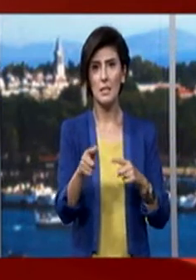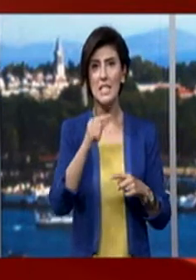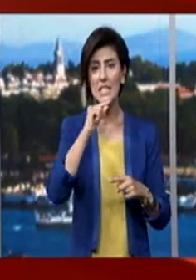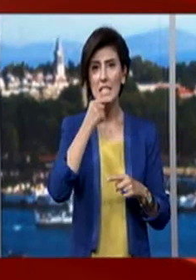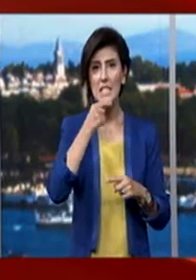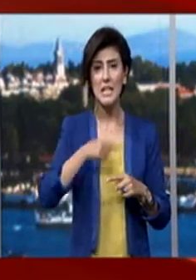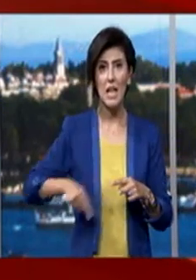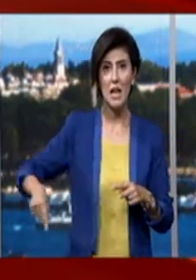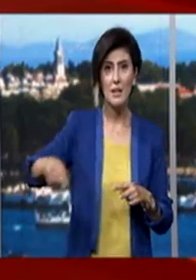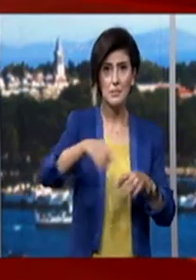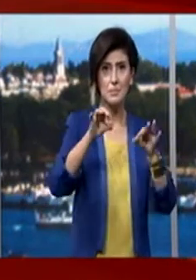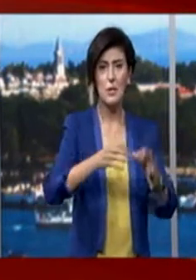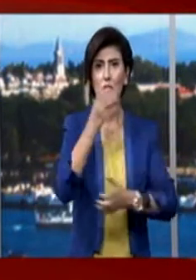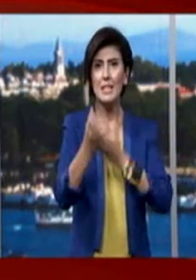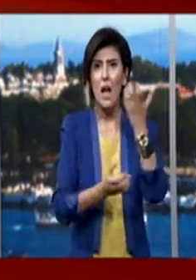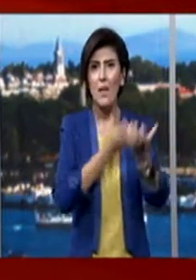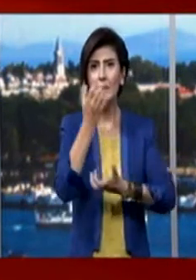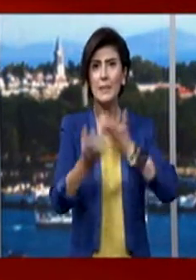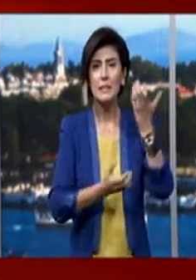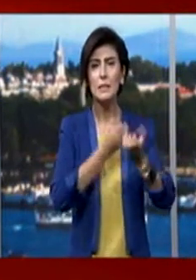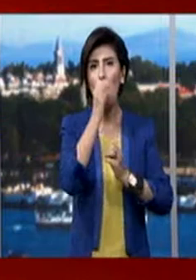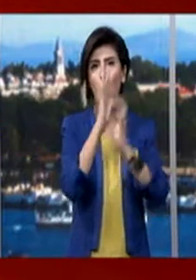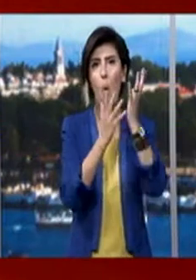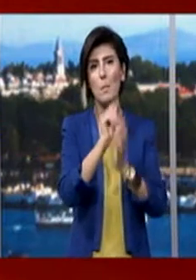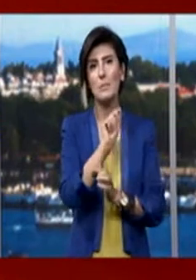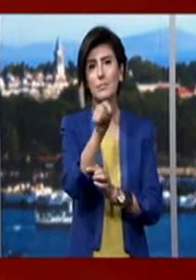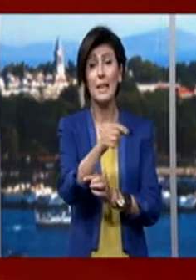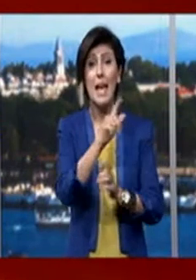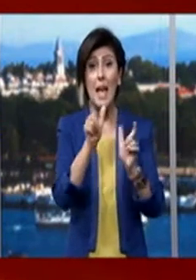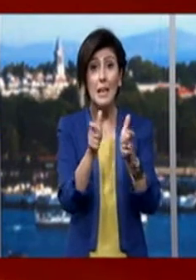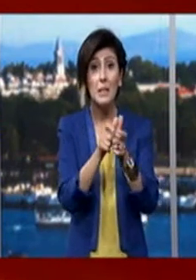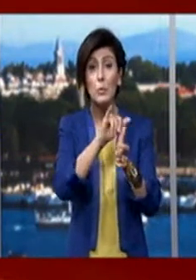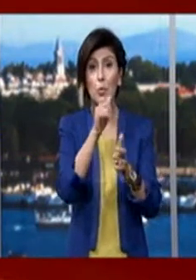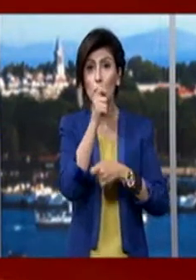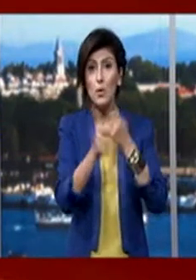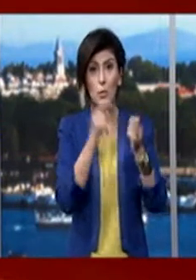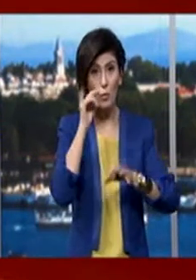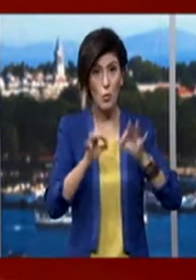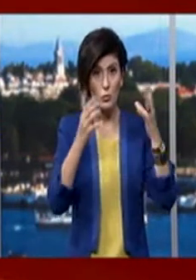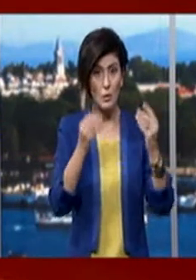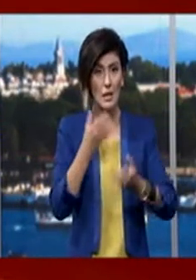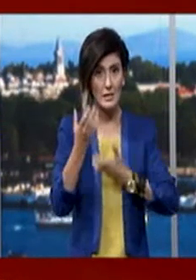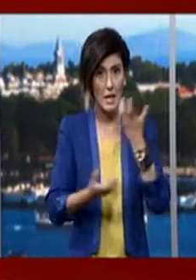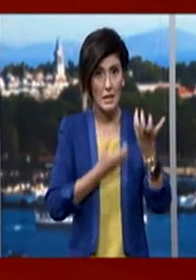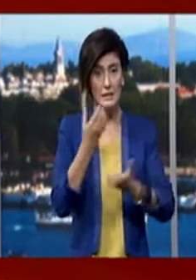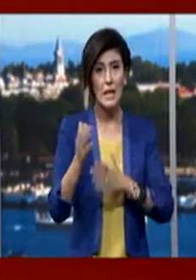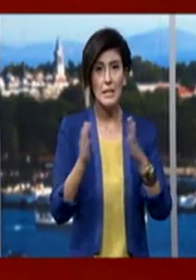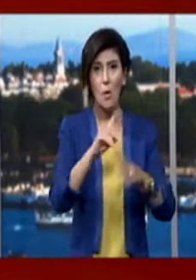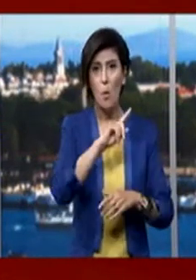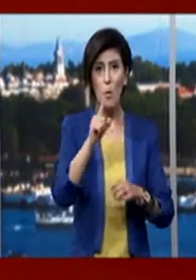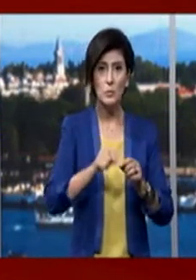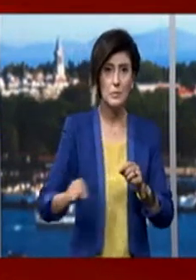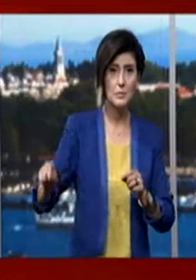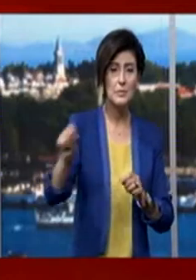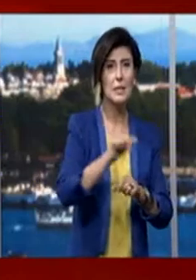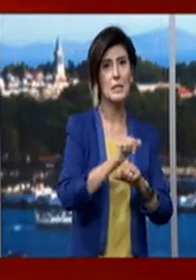zeytinlik arazide başlayan yangın ormana sıçradı. Ekiplerin yoğun çabasıyla kontrol altına alınan yangında yaklaşık 10 hektar alan